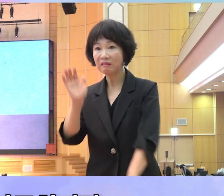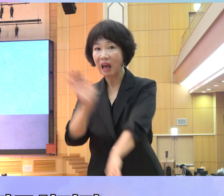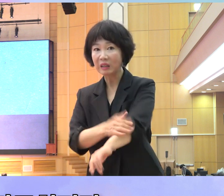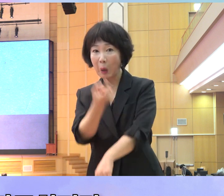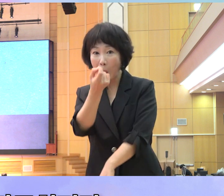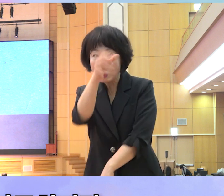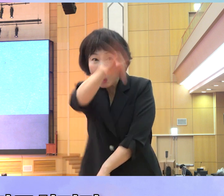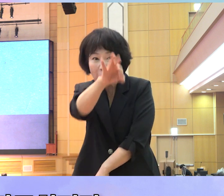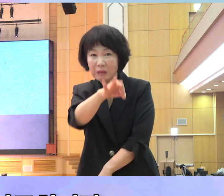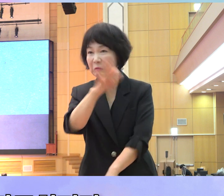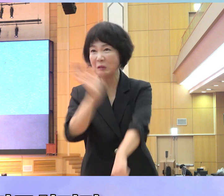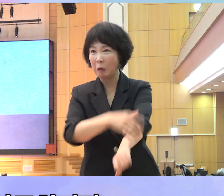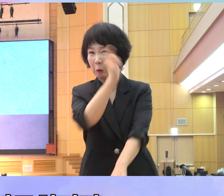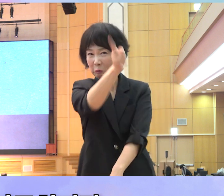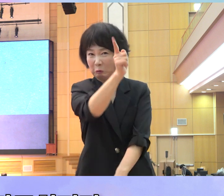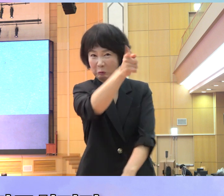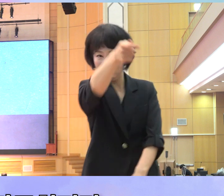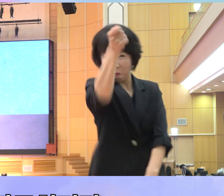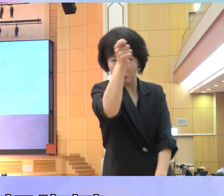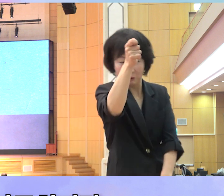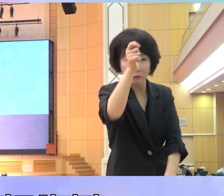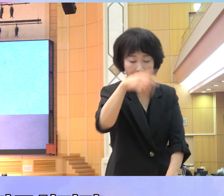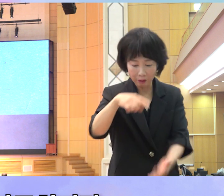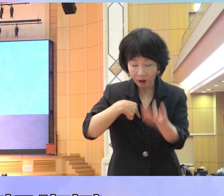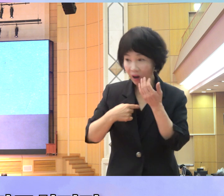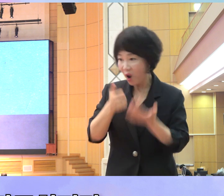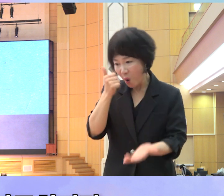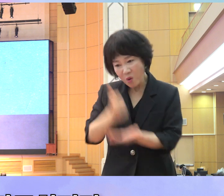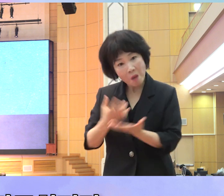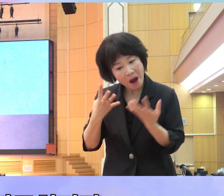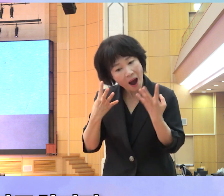티만 가지고 지적하고 아니라고 그러고 그런단 말이에요.